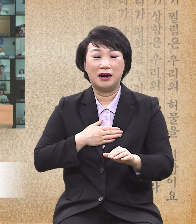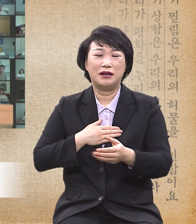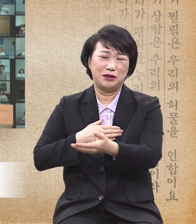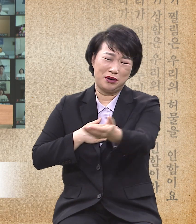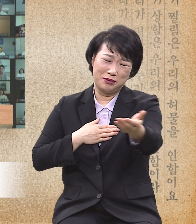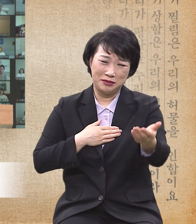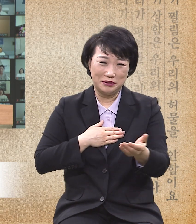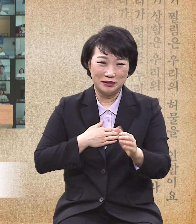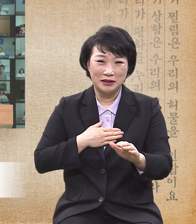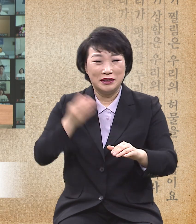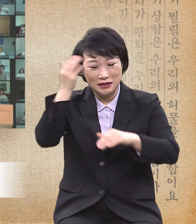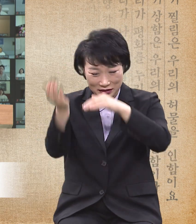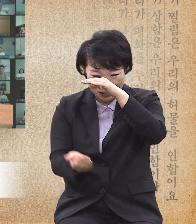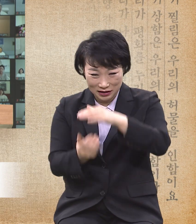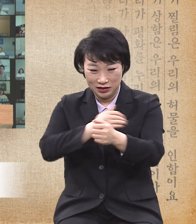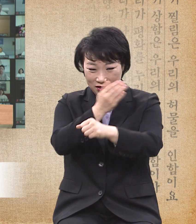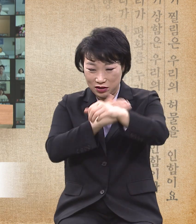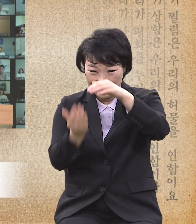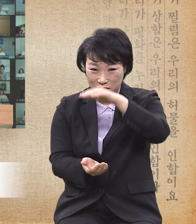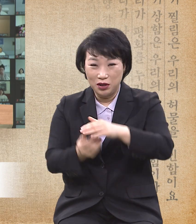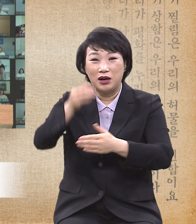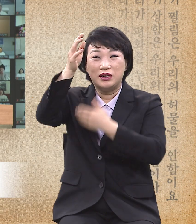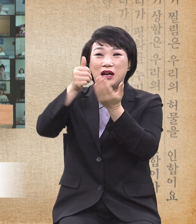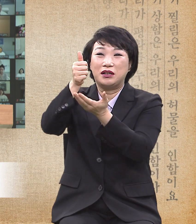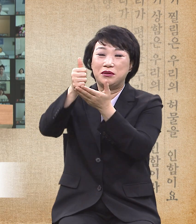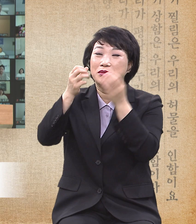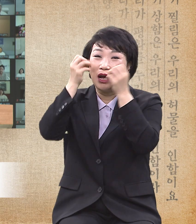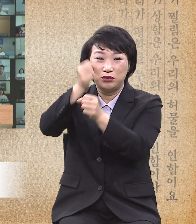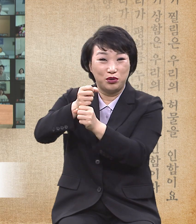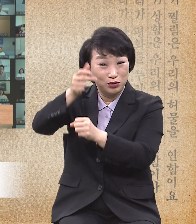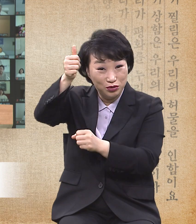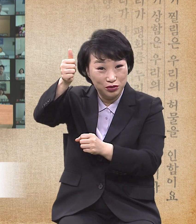절대 전지전능하신 창조자 하나님 앞에서